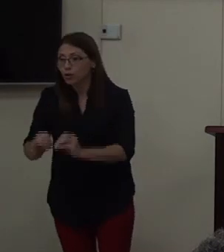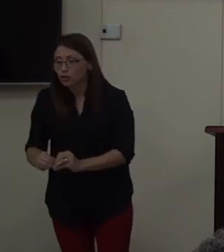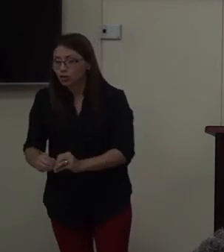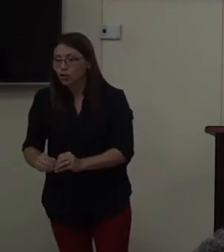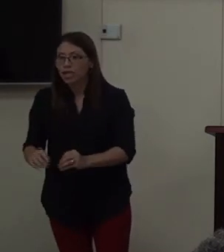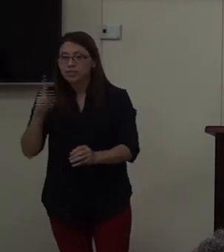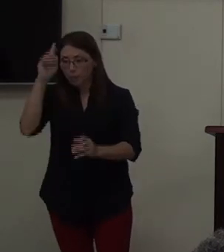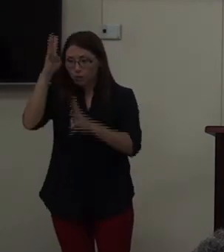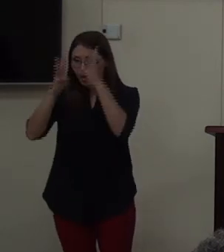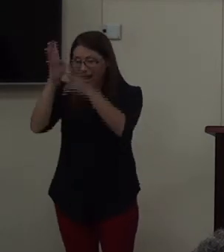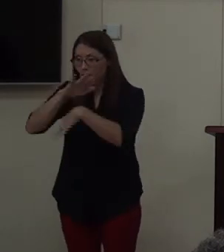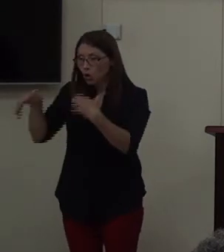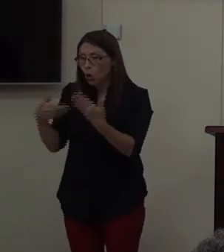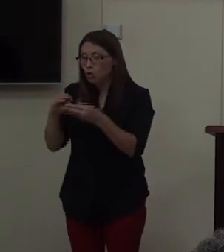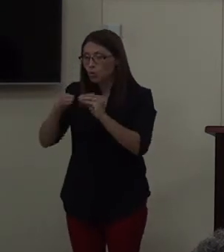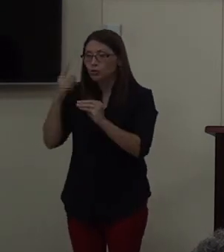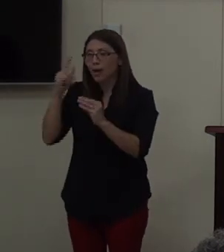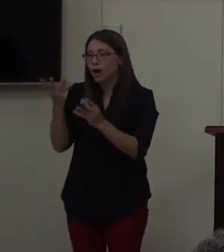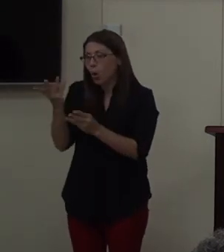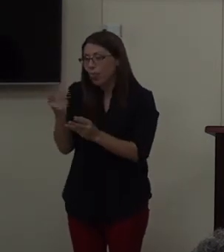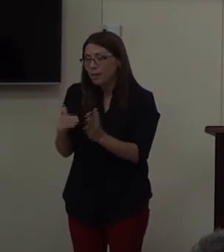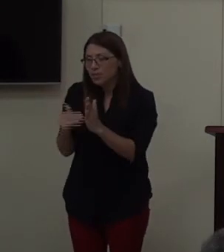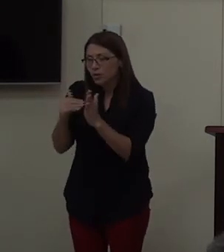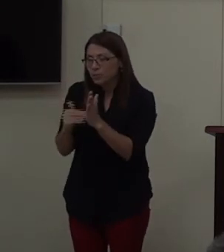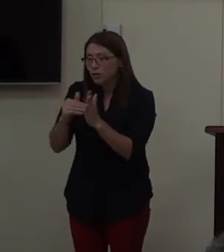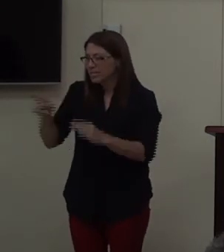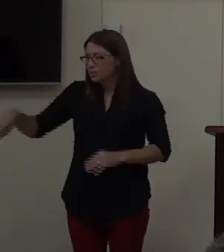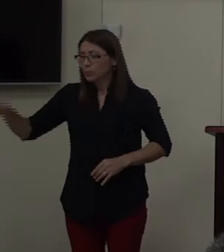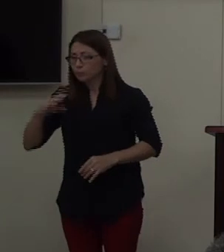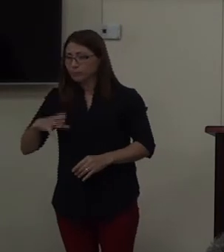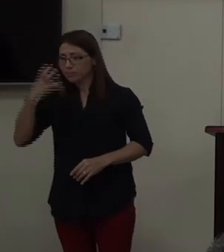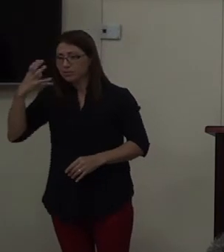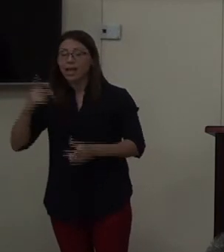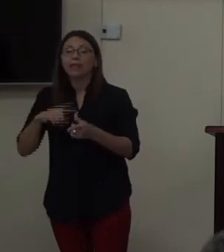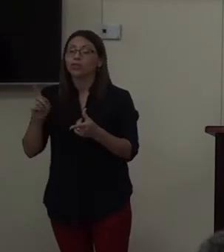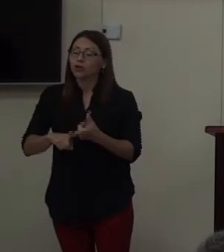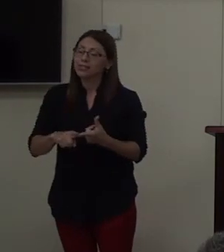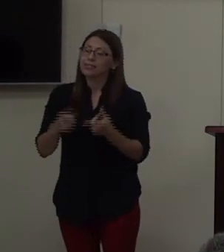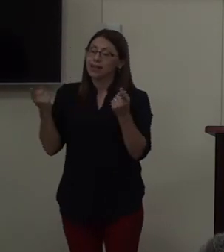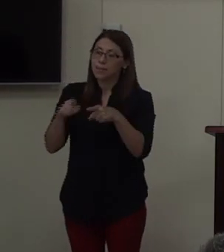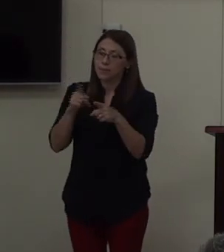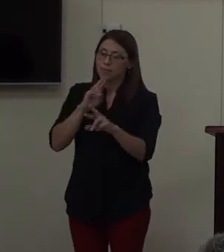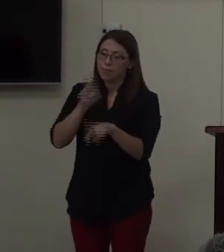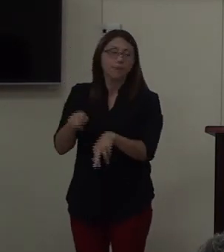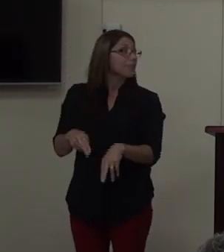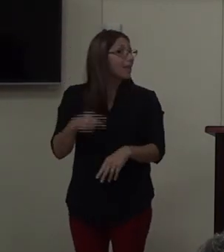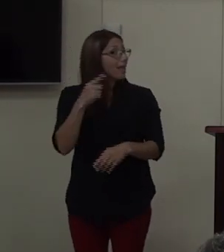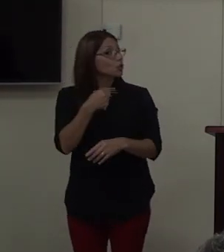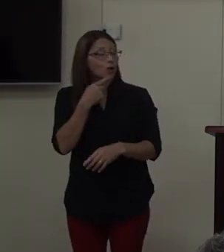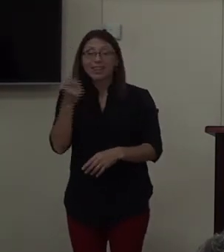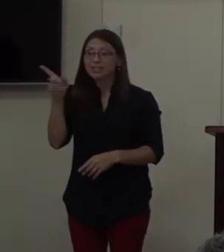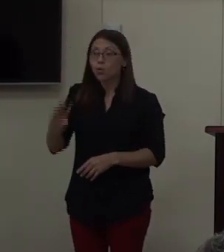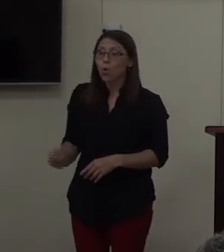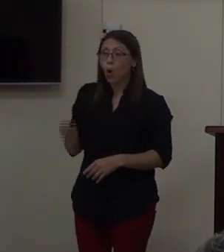crear todos los números para contar millones y todo, y eso les molesta a ellos montones. Entonces, vean las repercusiones. Esto es lo que dice un joven que llegó